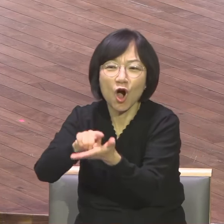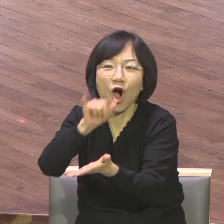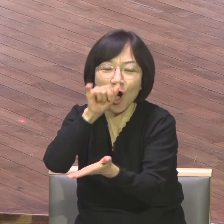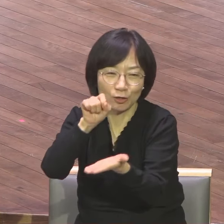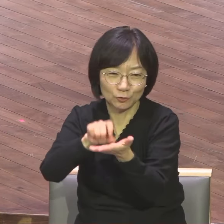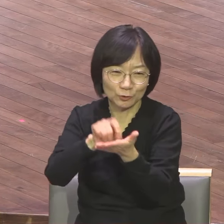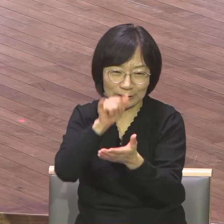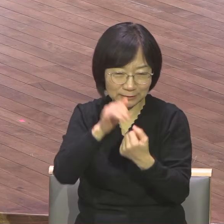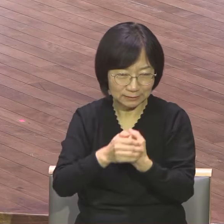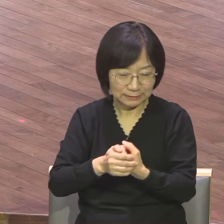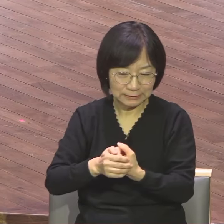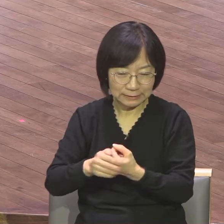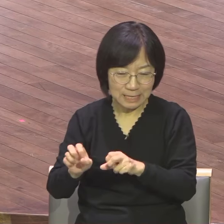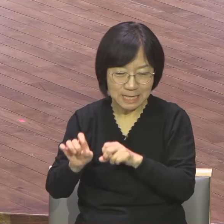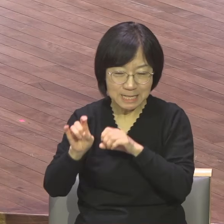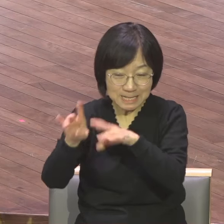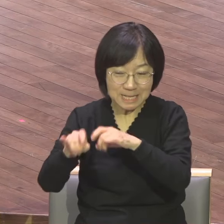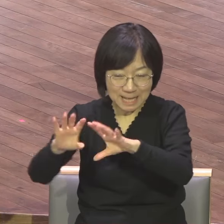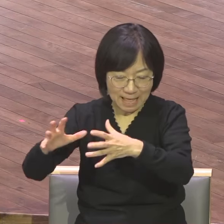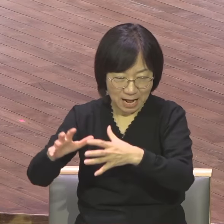호주를 이겨야 되기 때문에